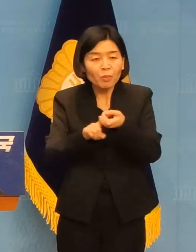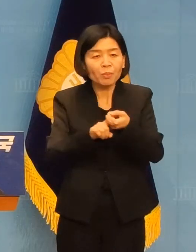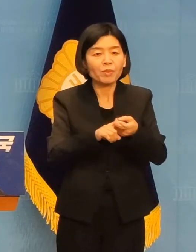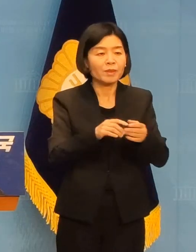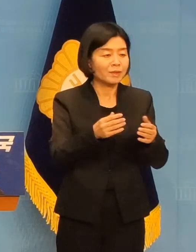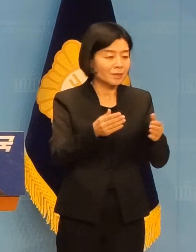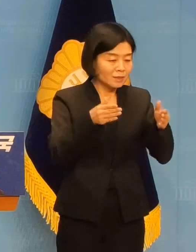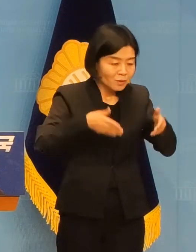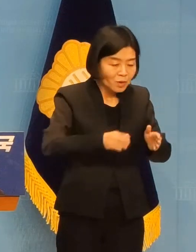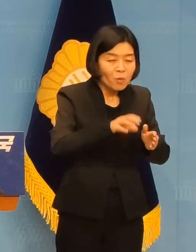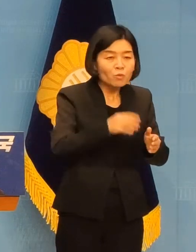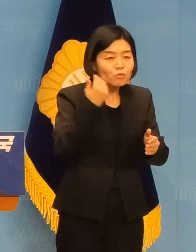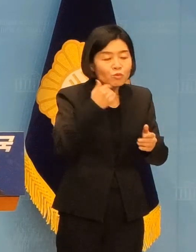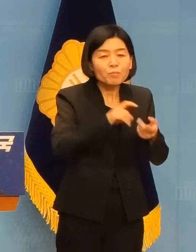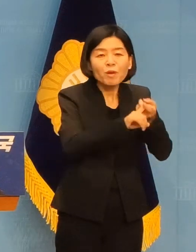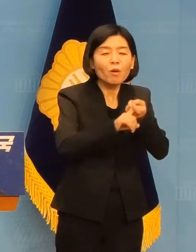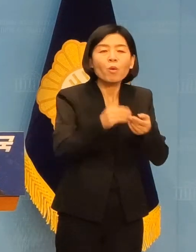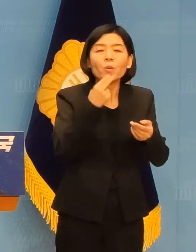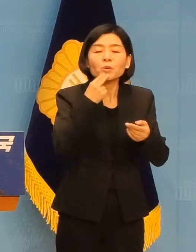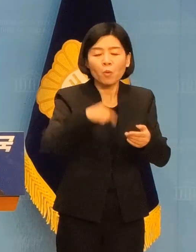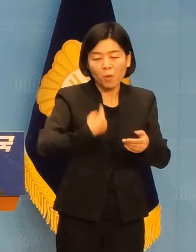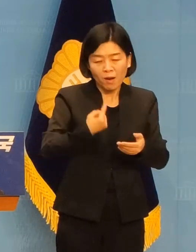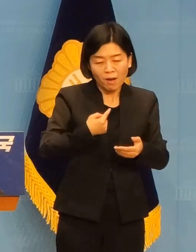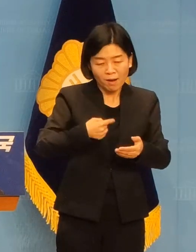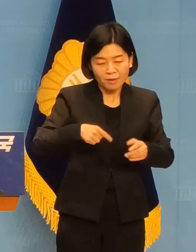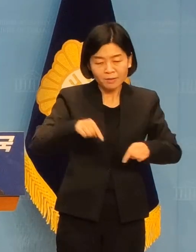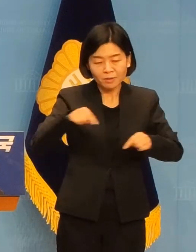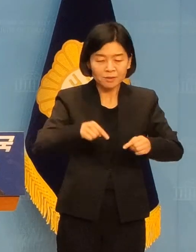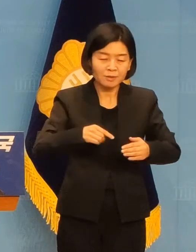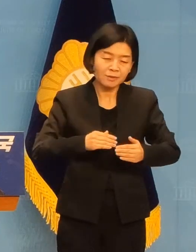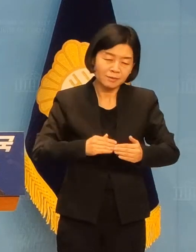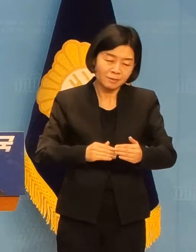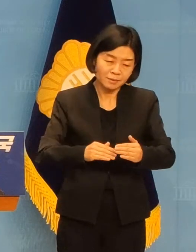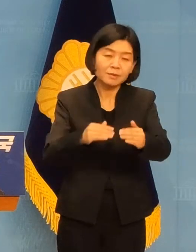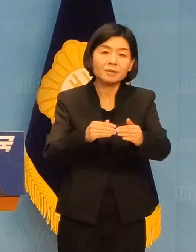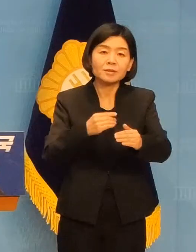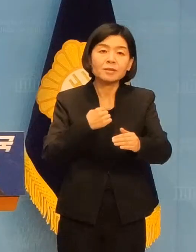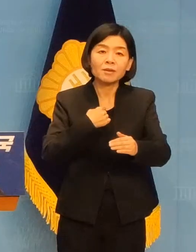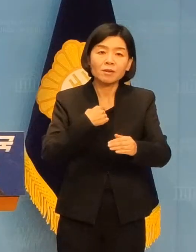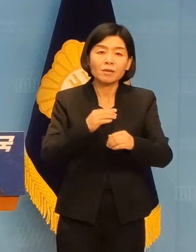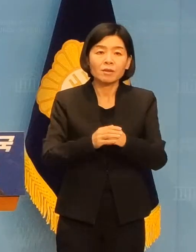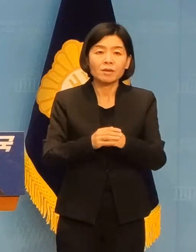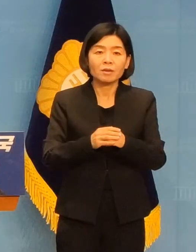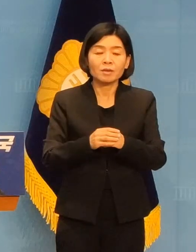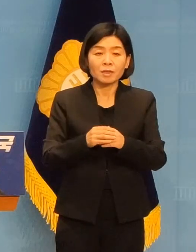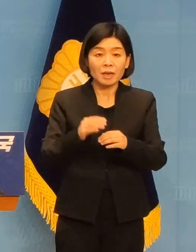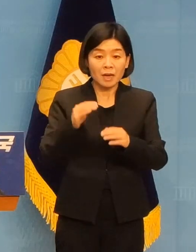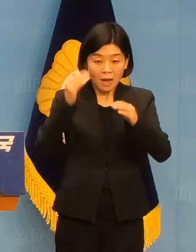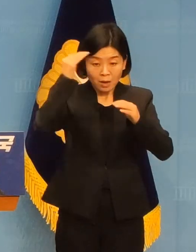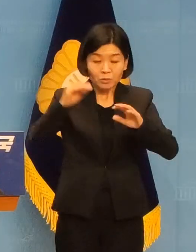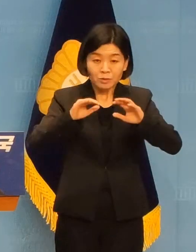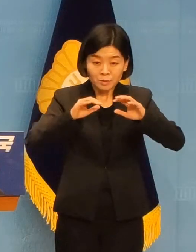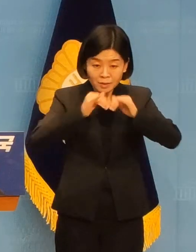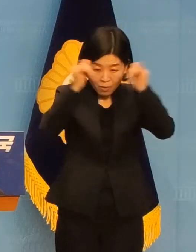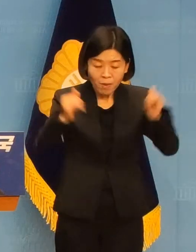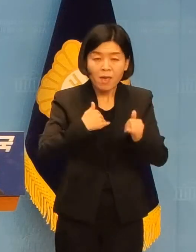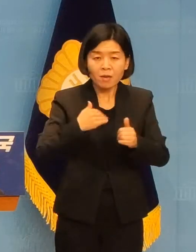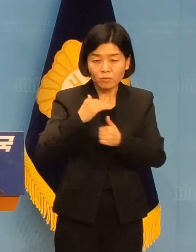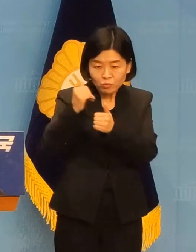걸어온 사람입니다. 그러나 저는 시대의 부름에 도망치지 않았습니다. 군부독재